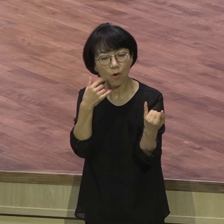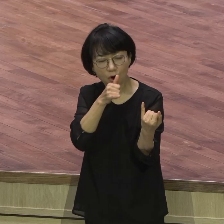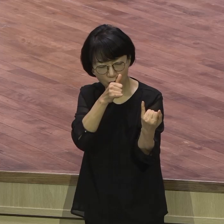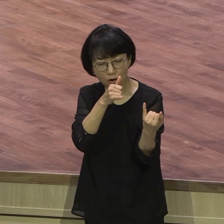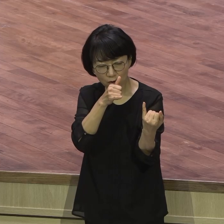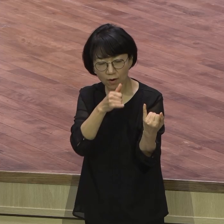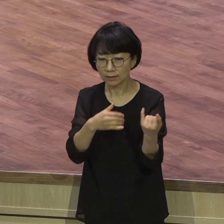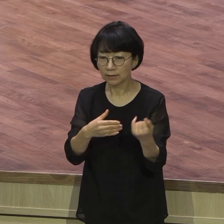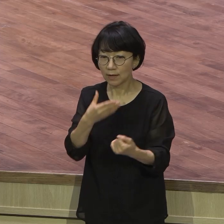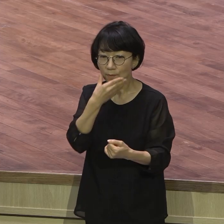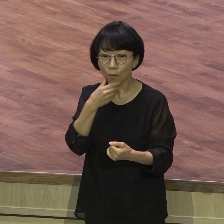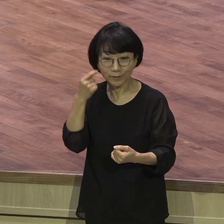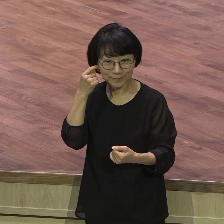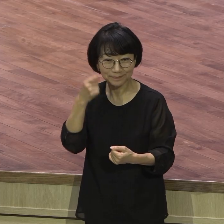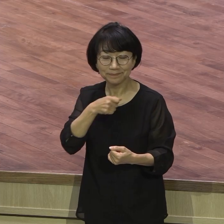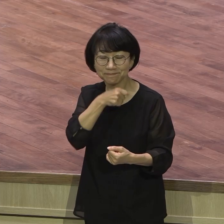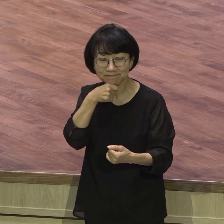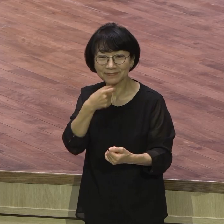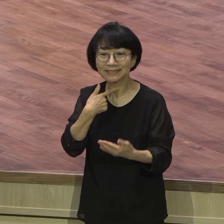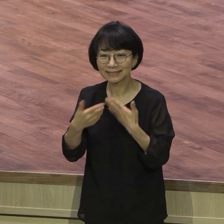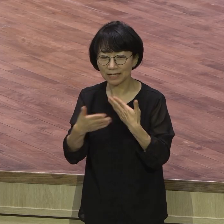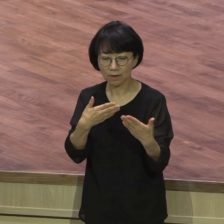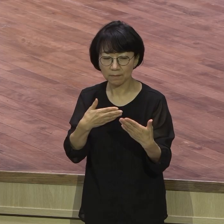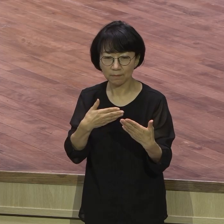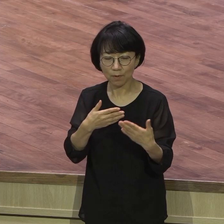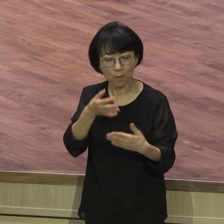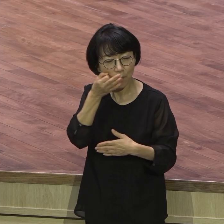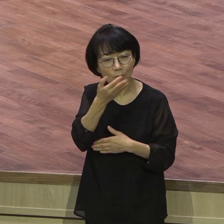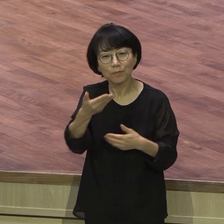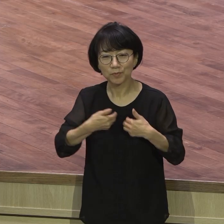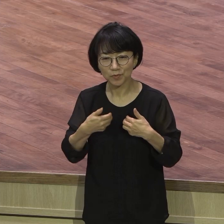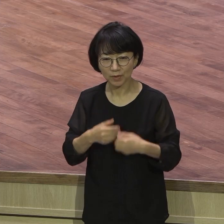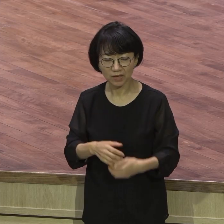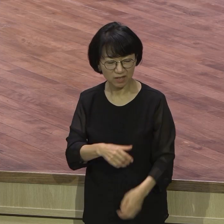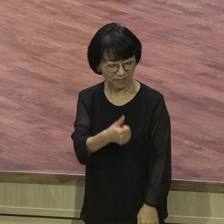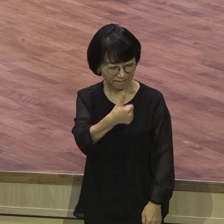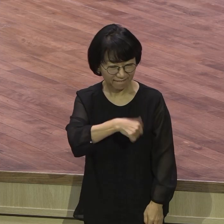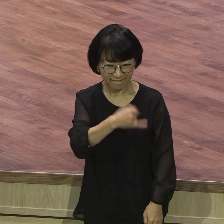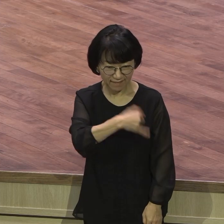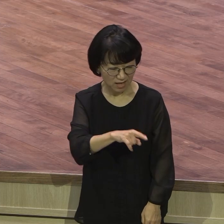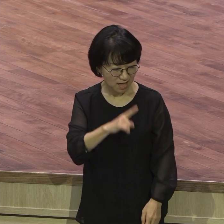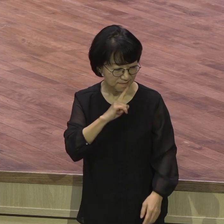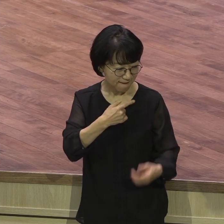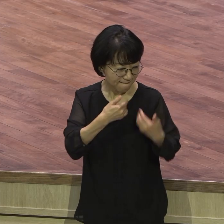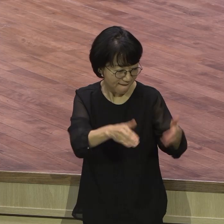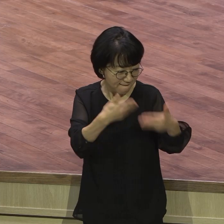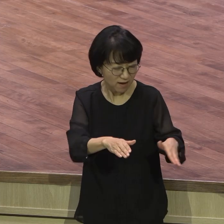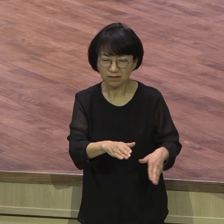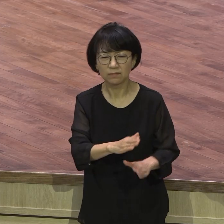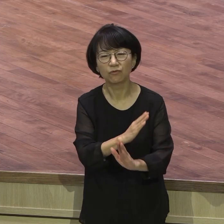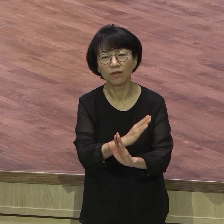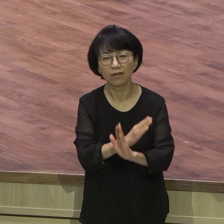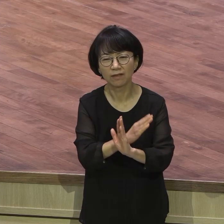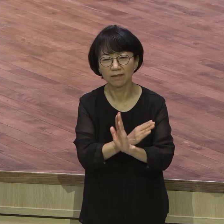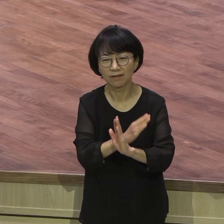자식들에게 내 자식이라 내 마음대로 함부로 말하고 그거 다 틀린 거예요 그 일법이에요